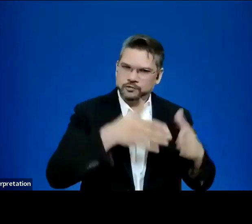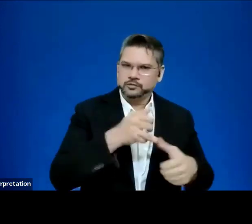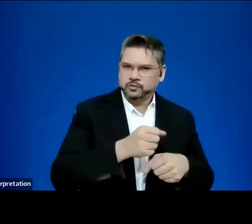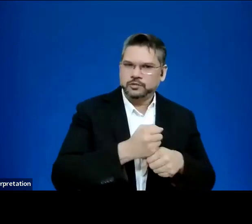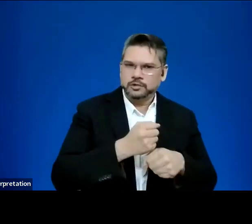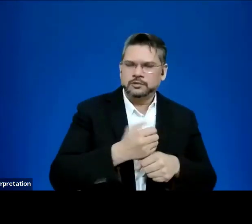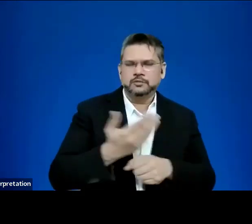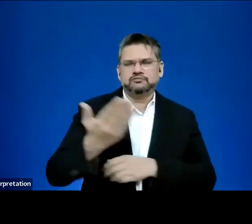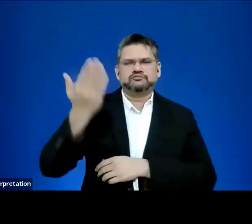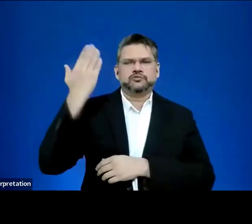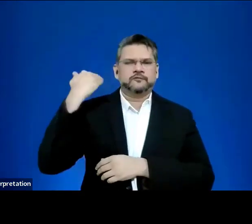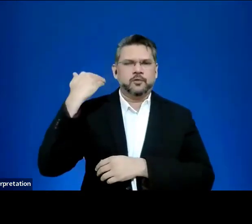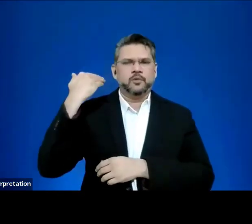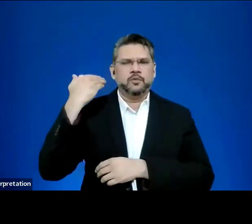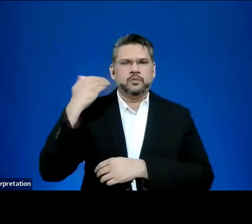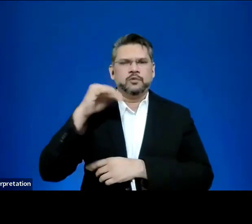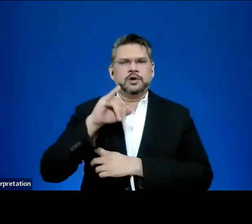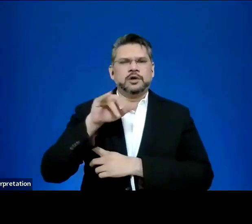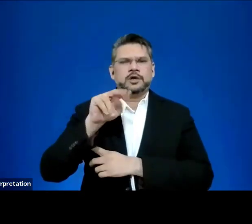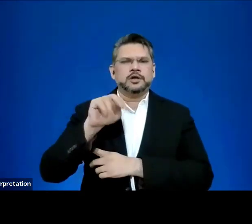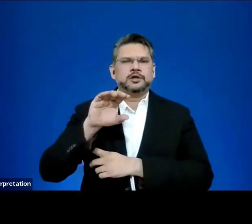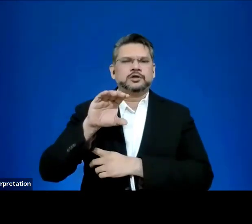来 CRPD，